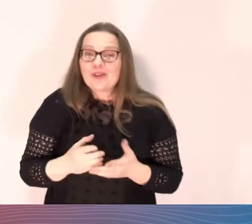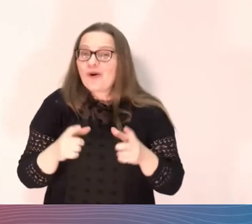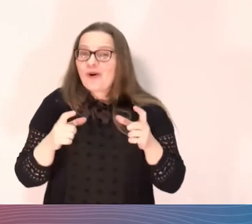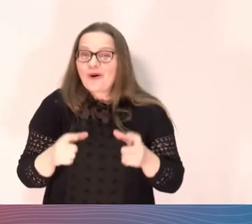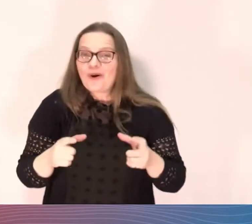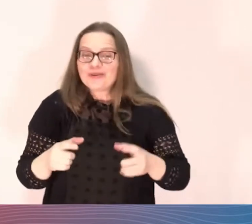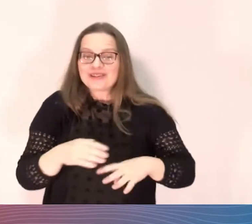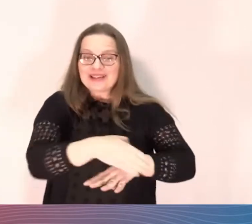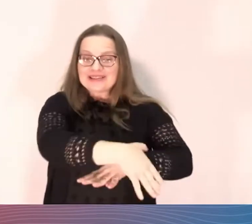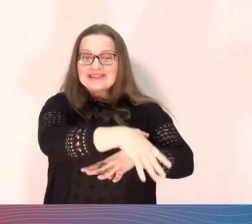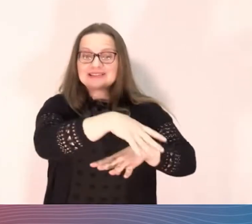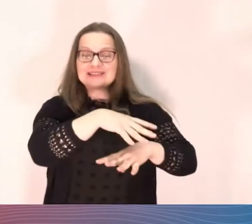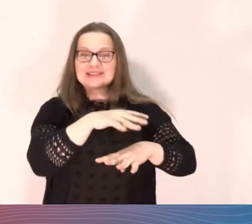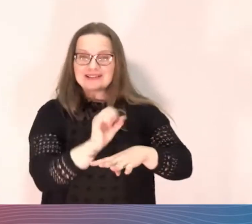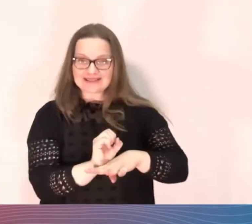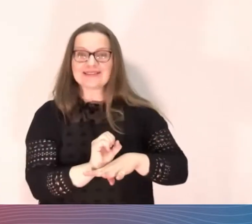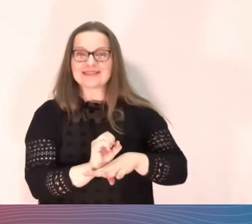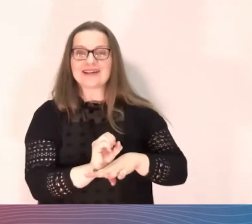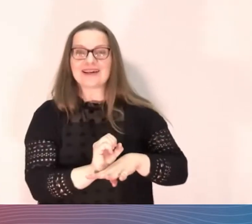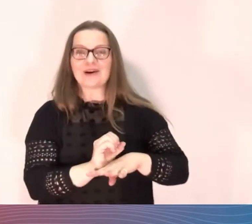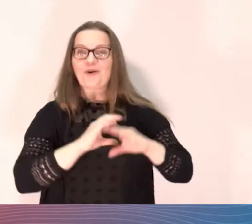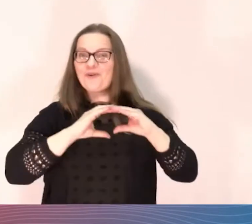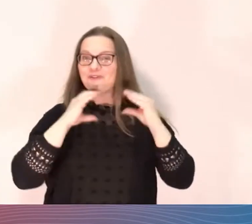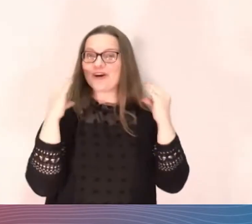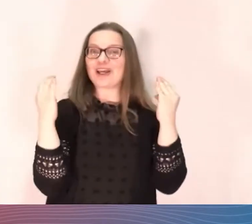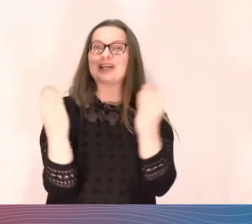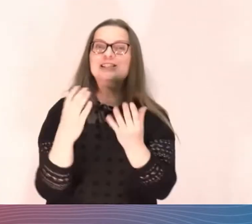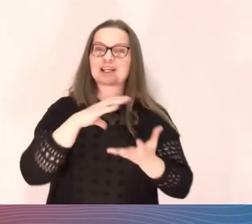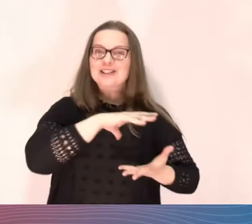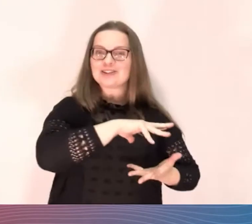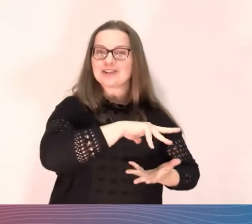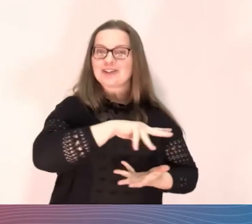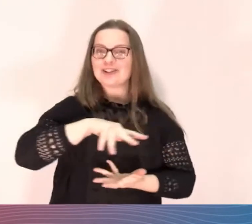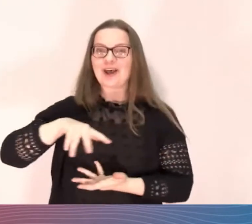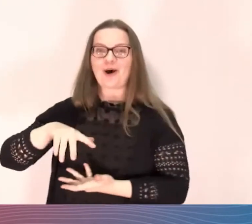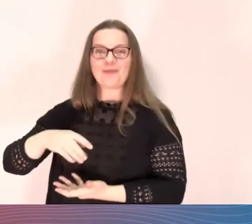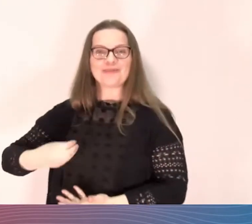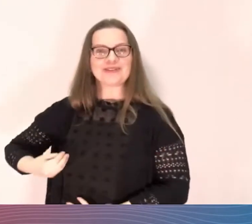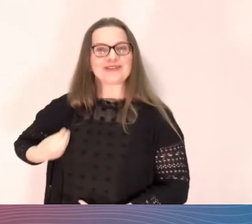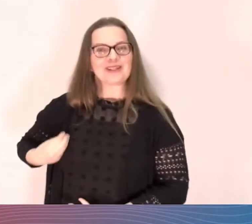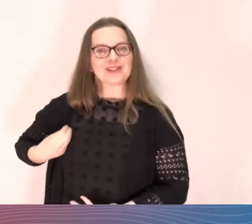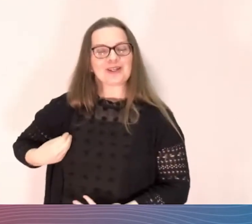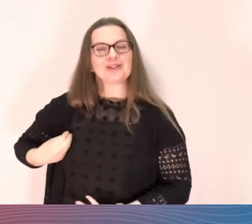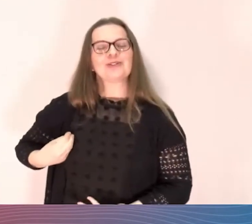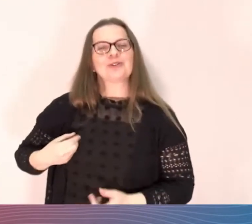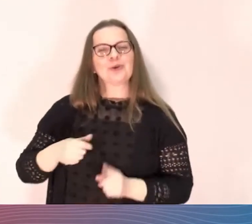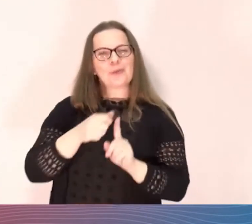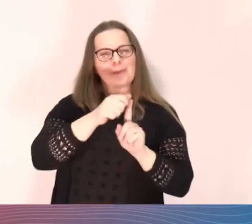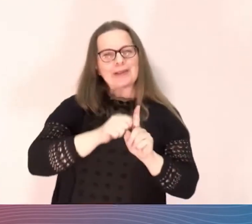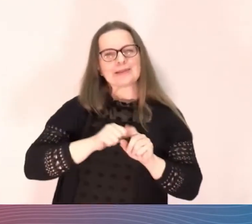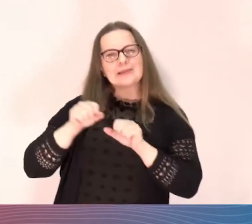a Conferência Internacional Presencial de setembro de 2022.